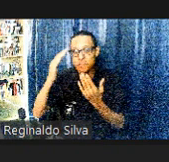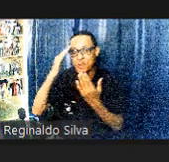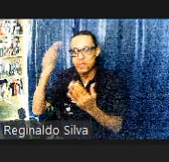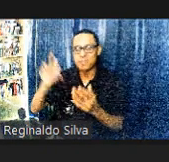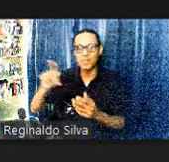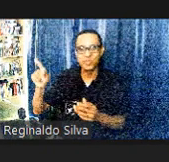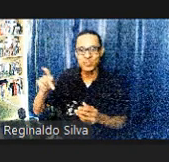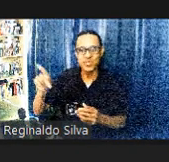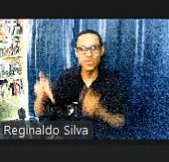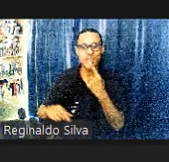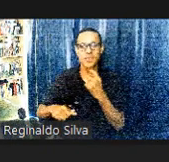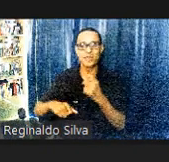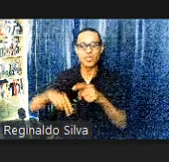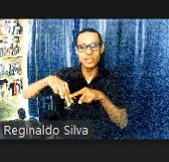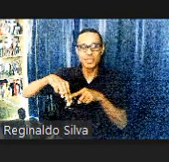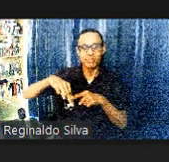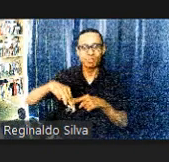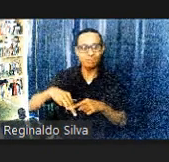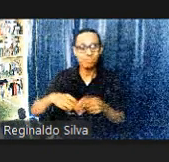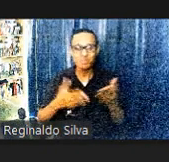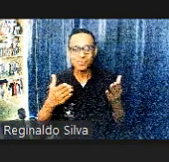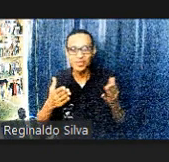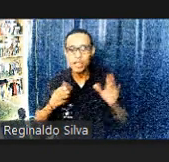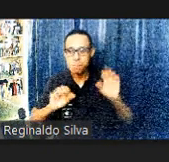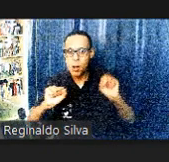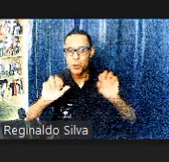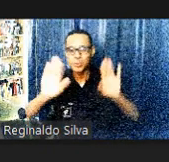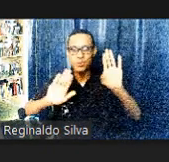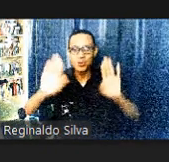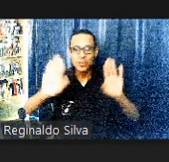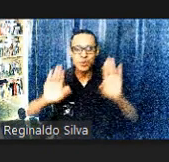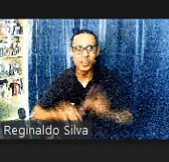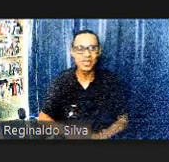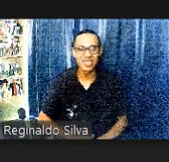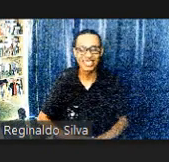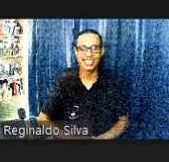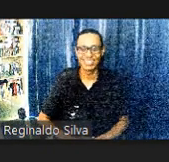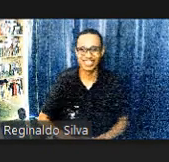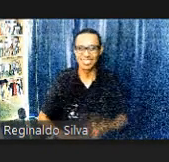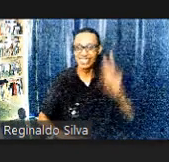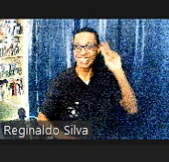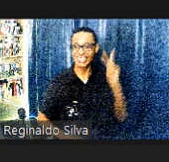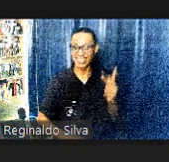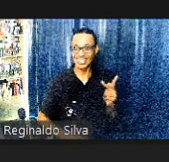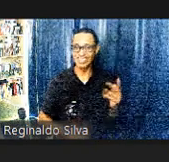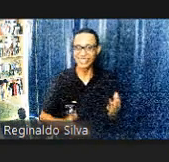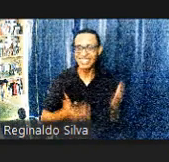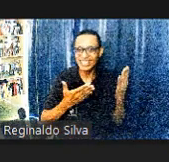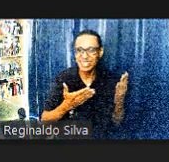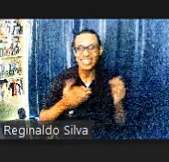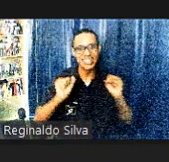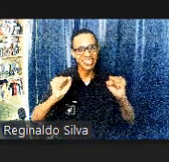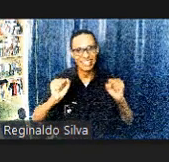Silvia. Querem comentar, gente? Eu gostaria de aproveitar.